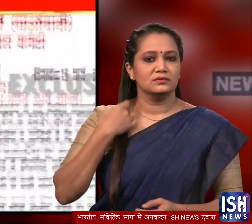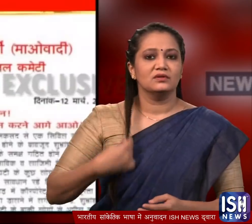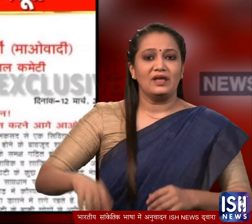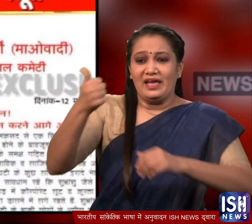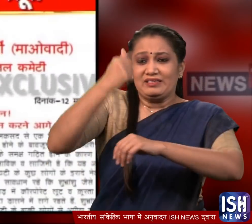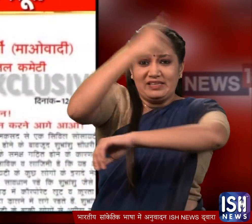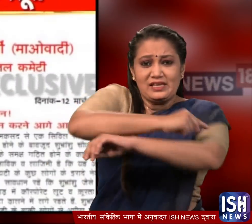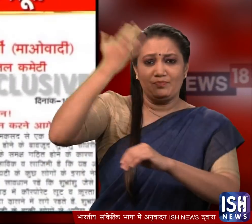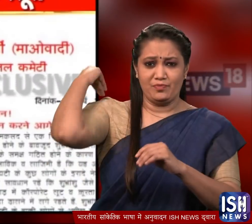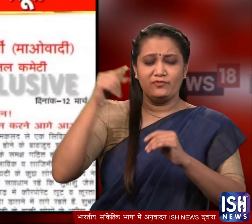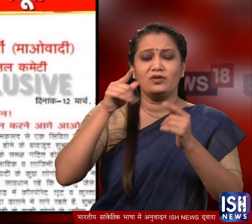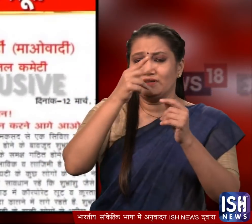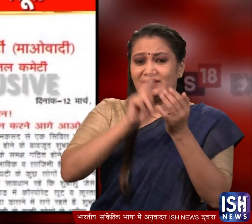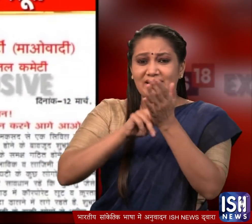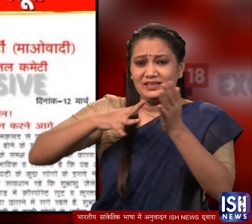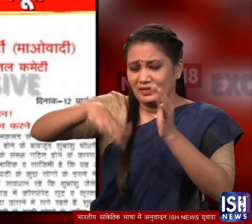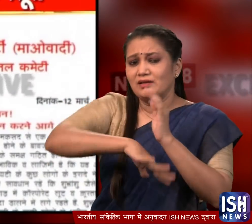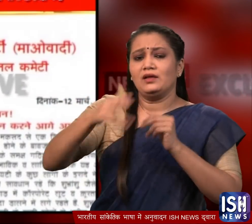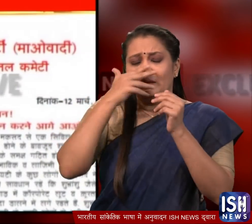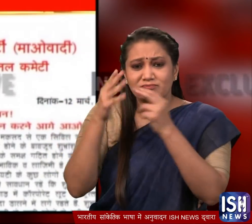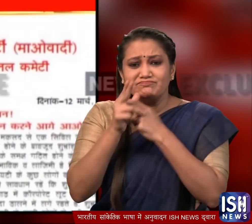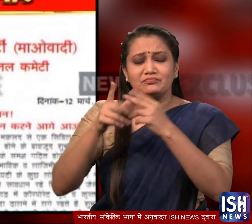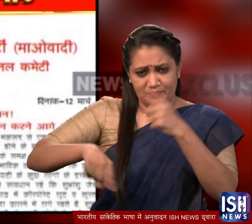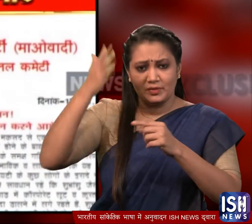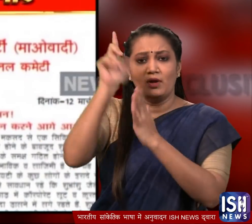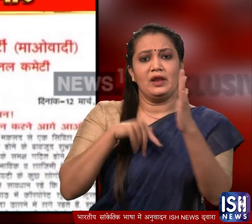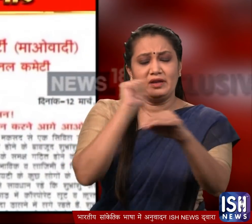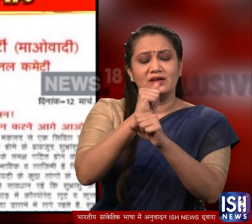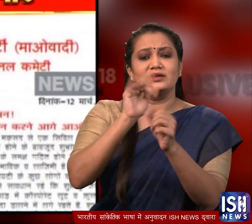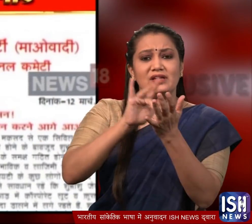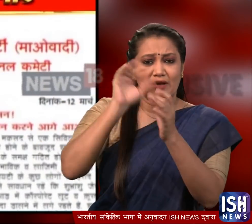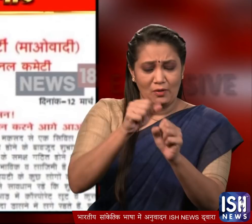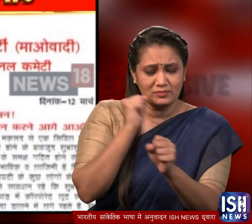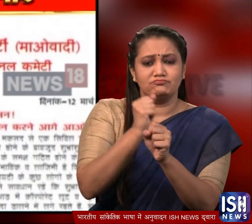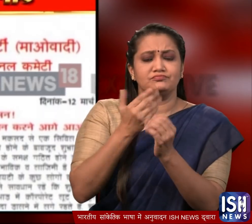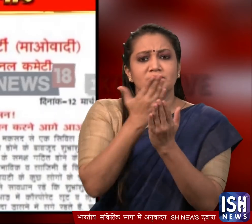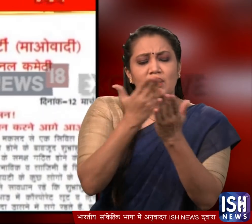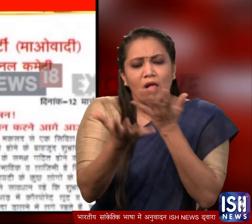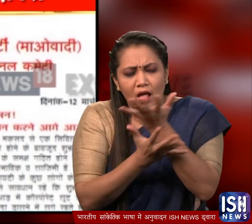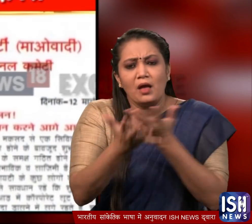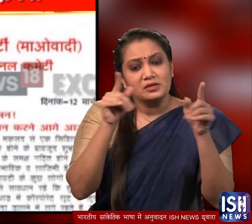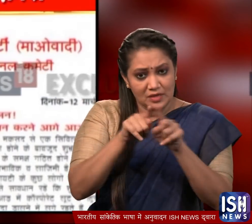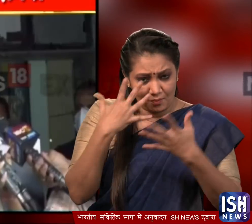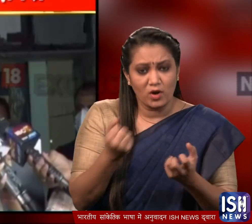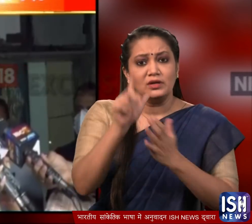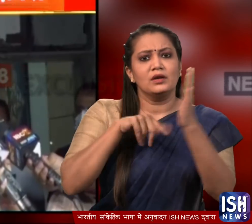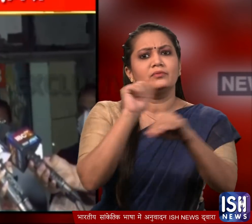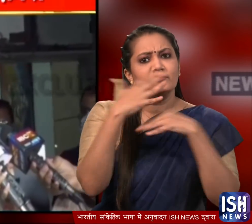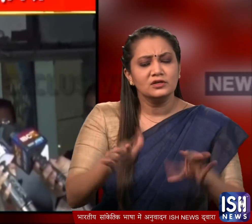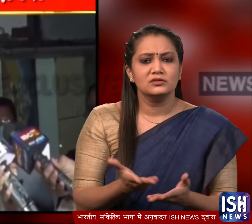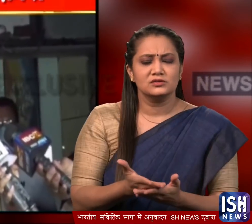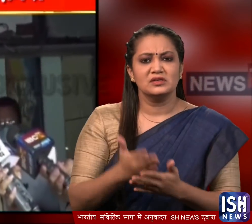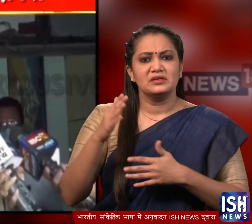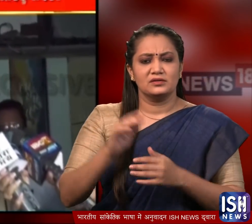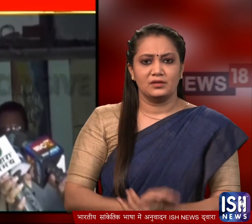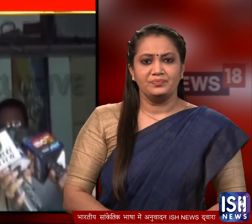इस हमले से 6 दिन पहले नक्सलियों ने राज्य सरकार के साथ चर्चा के लिए एक चिट्ठी लिखी थी, जिसे उन्हीं की रणनीति का हिस्सा माना गया। ध्यान भटकाने के